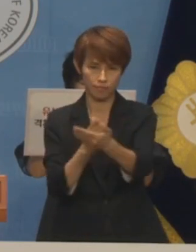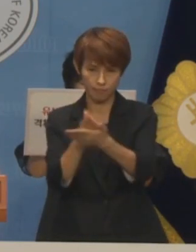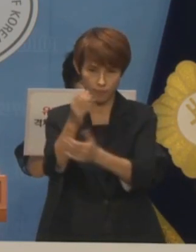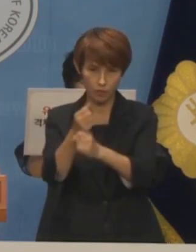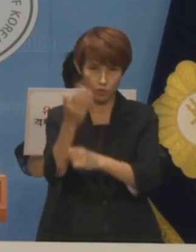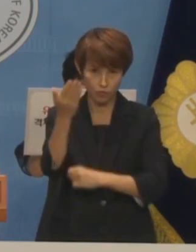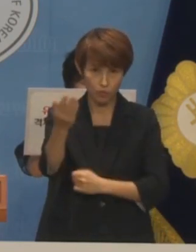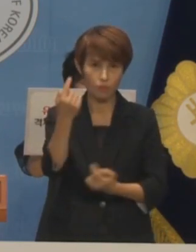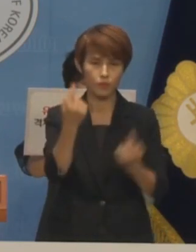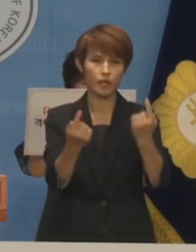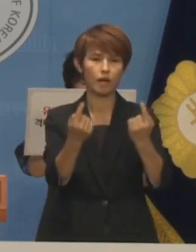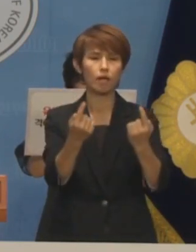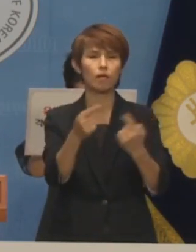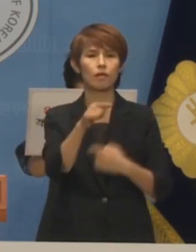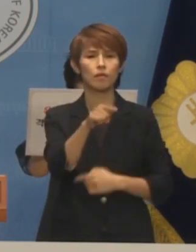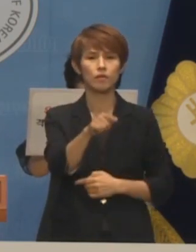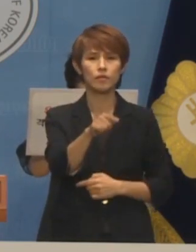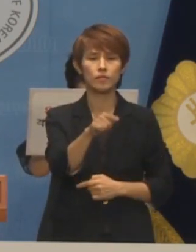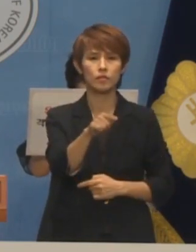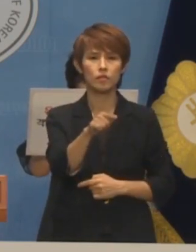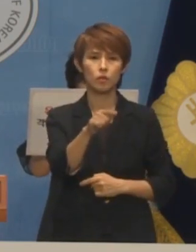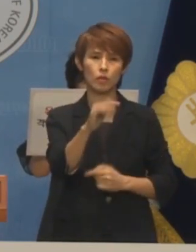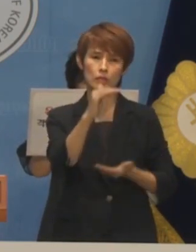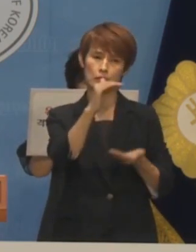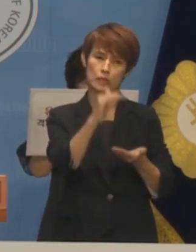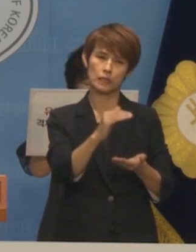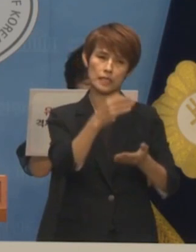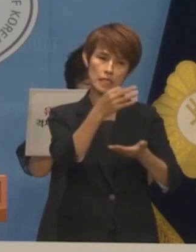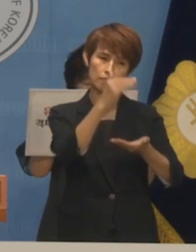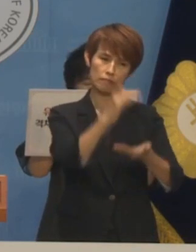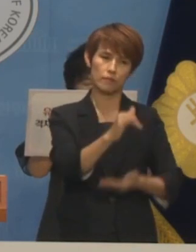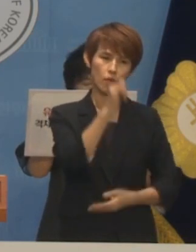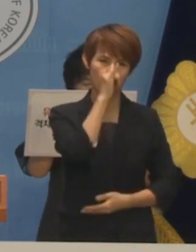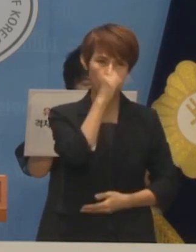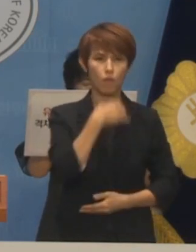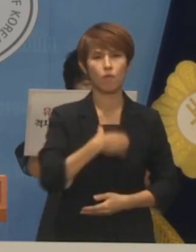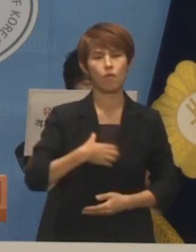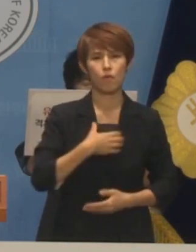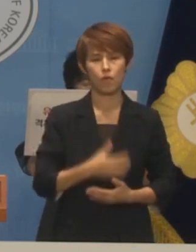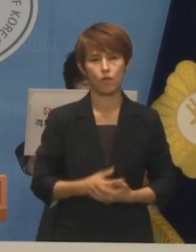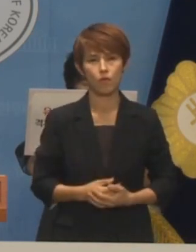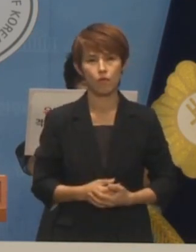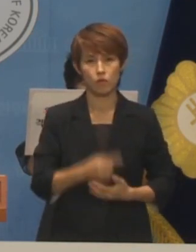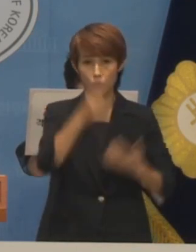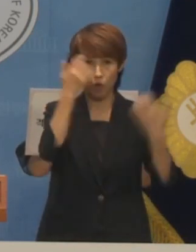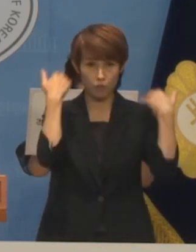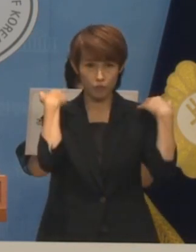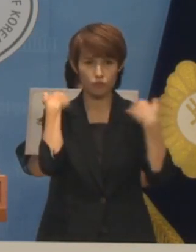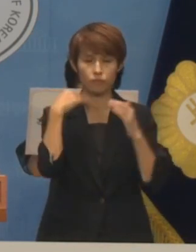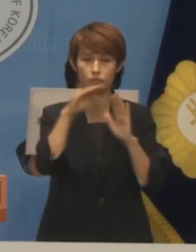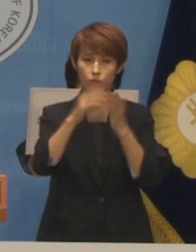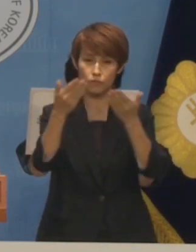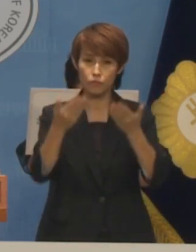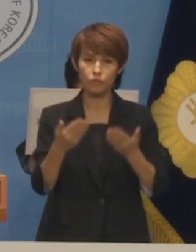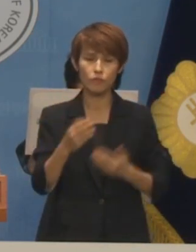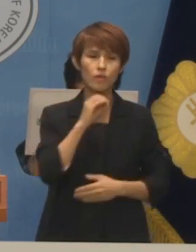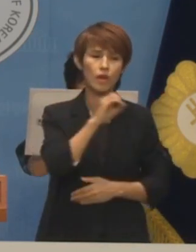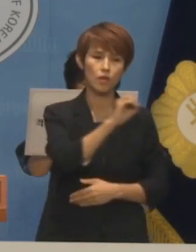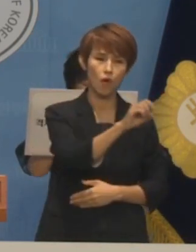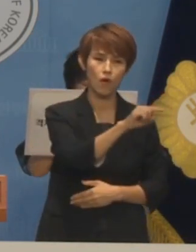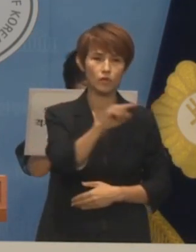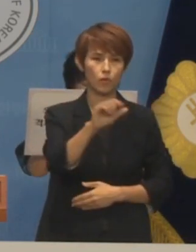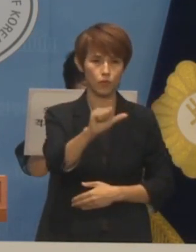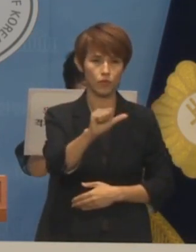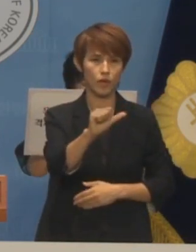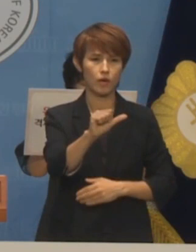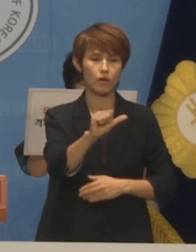것보다 질적으로 하향될 것이라는 우려가 높은 상황이다. 정부는 시안에서는 0~5세 영유아